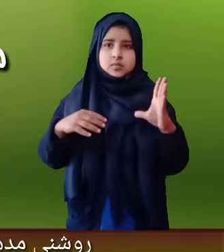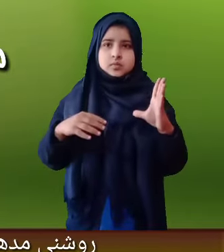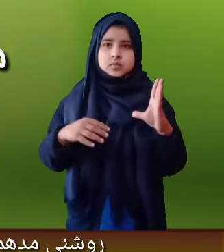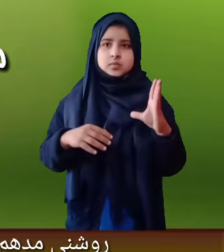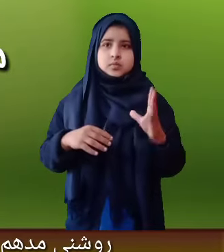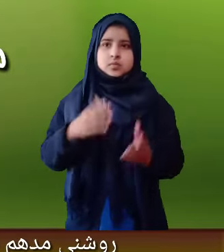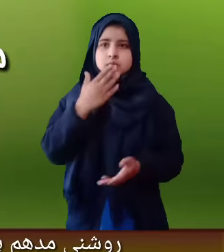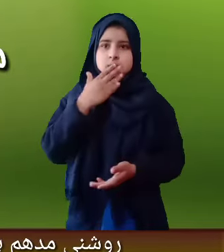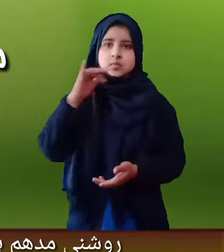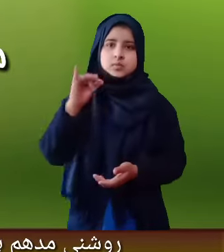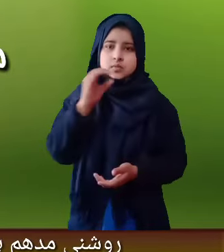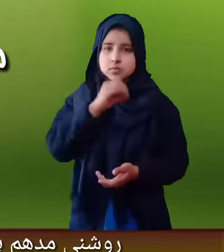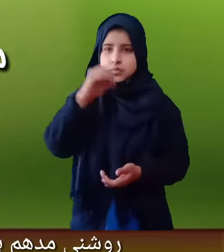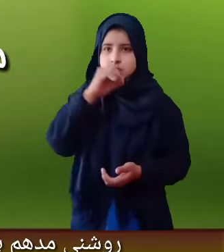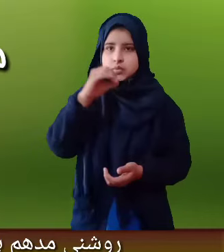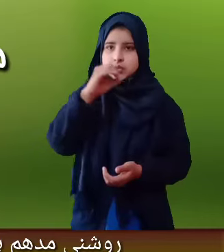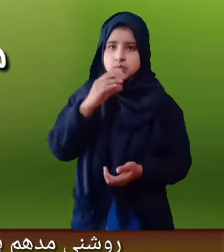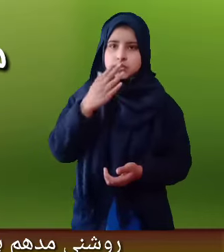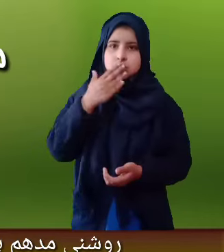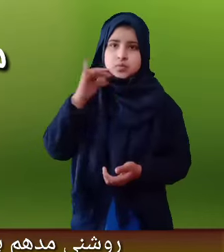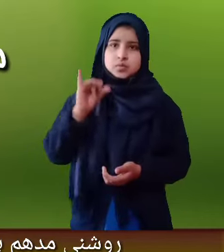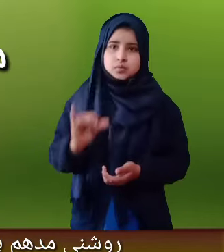मध्यम हो गई है।